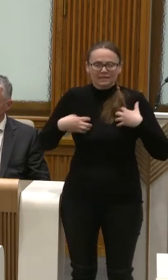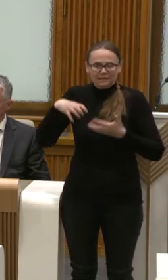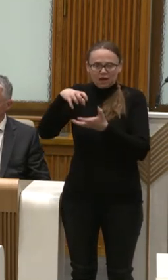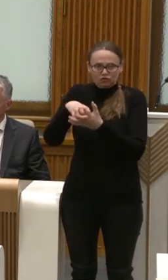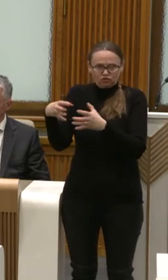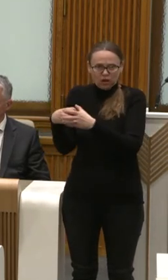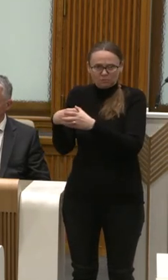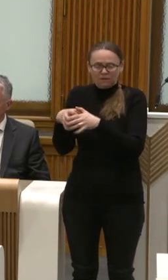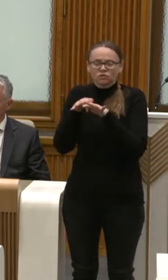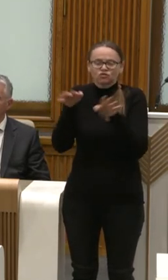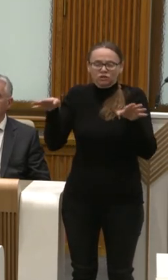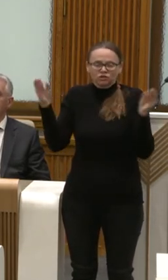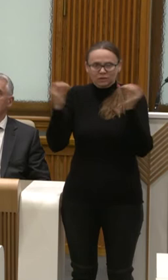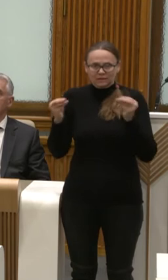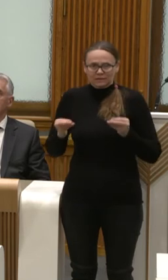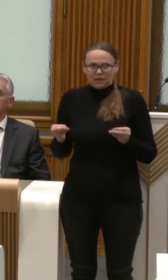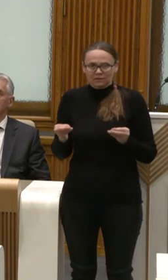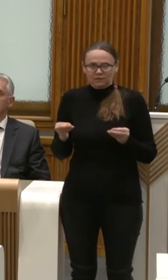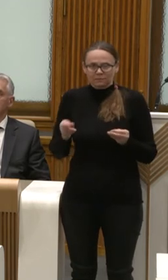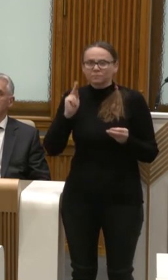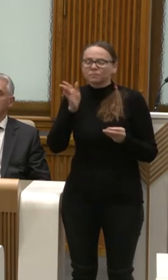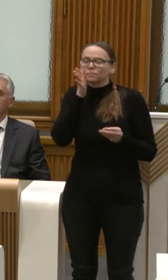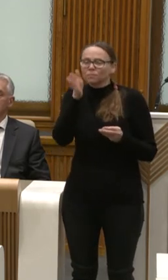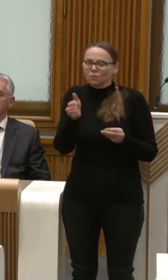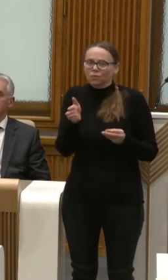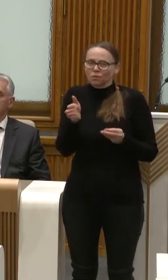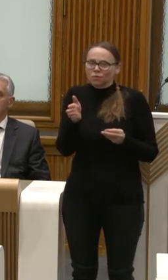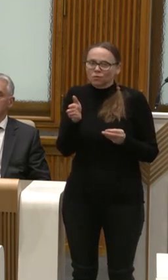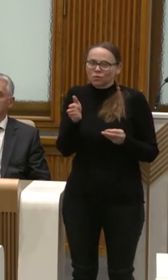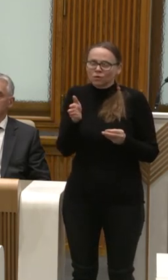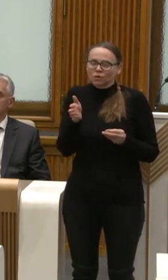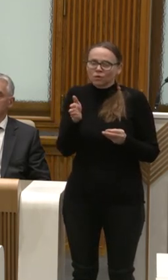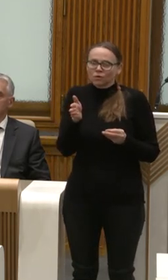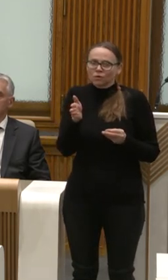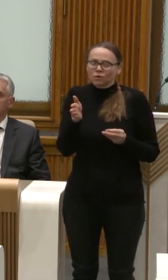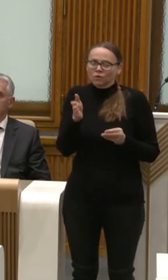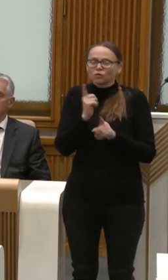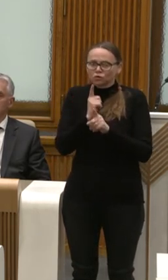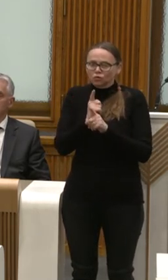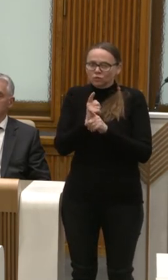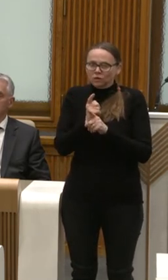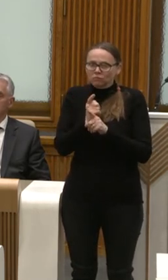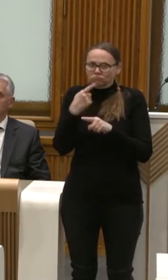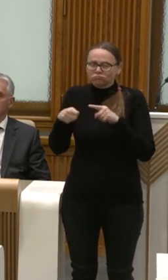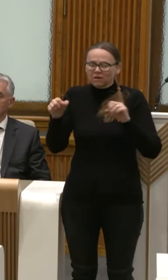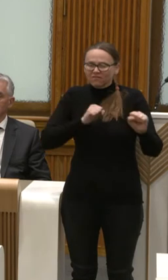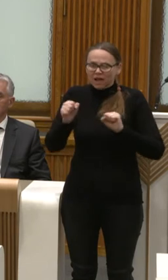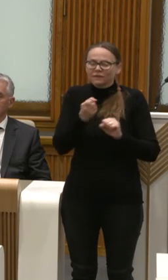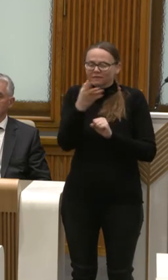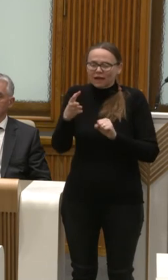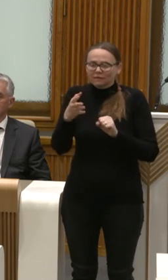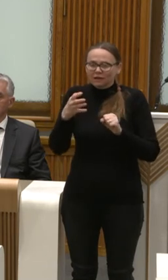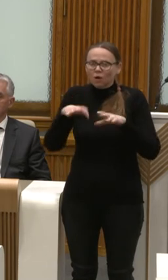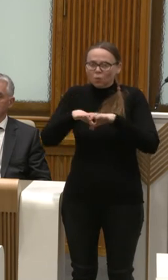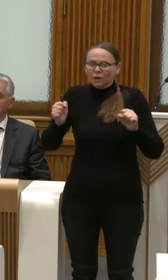širši sestavi, ki bo hkrati tudi seja vlade, se pravi, bomo nekatere ukrepe tudi